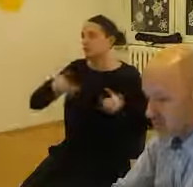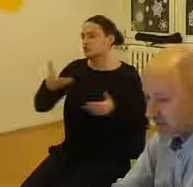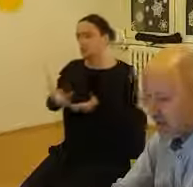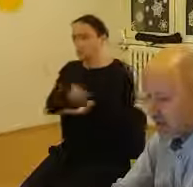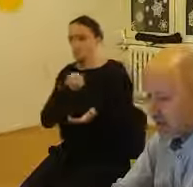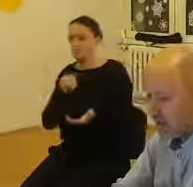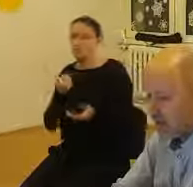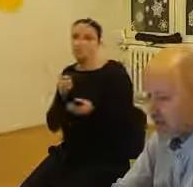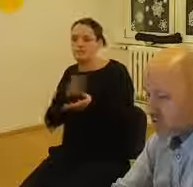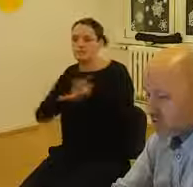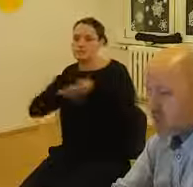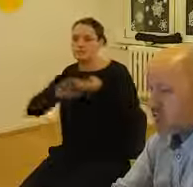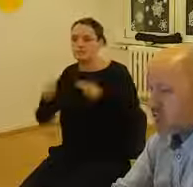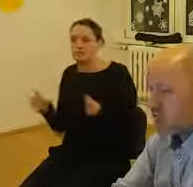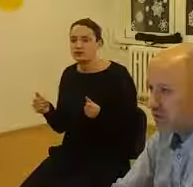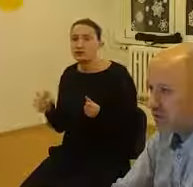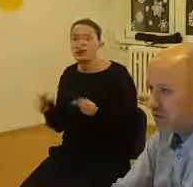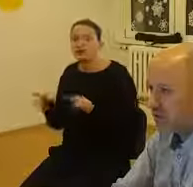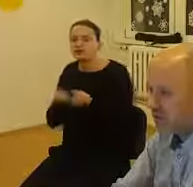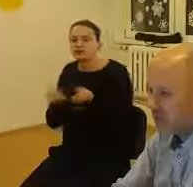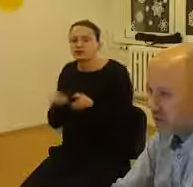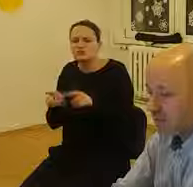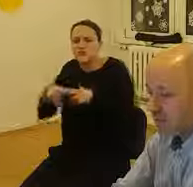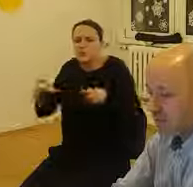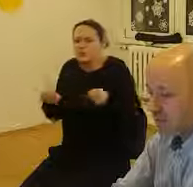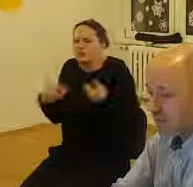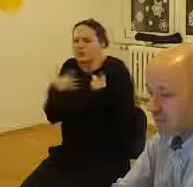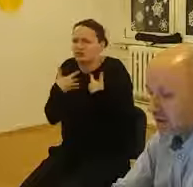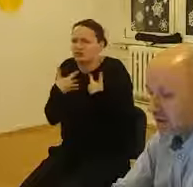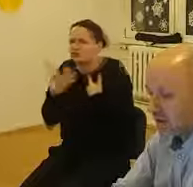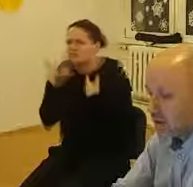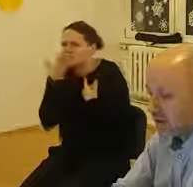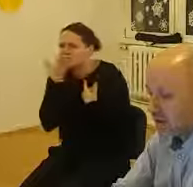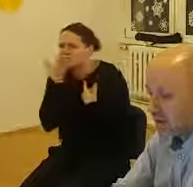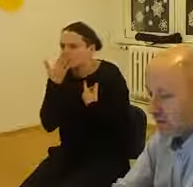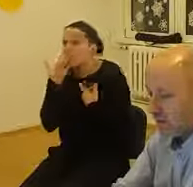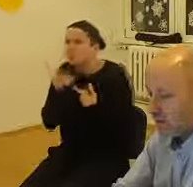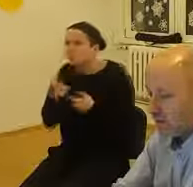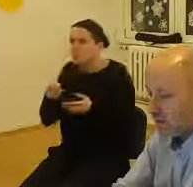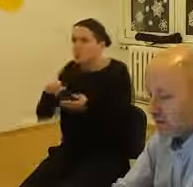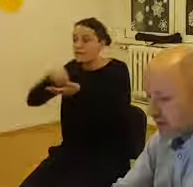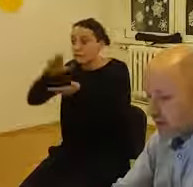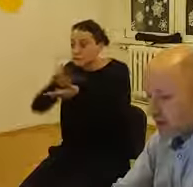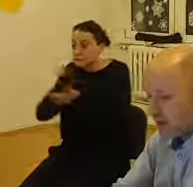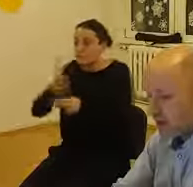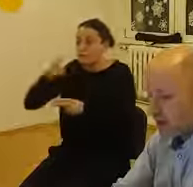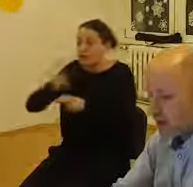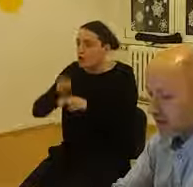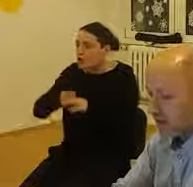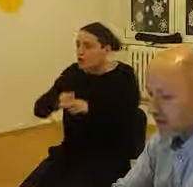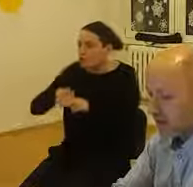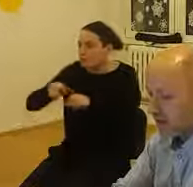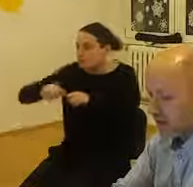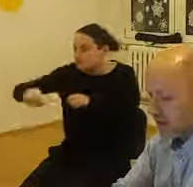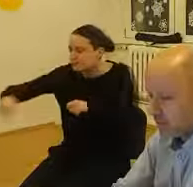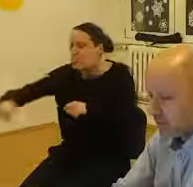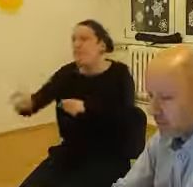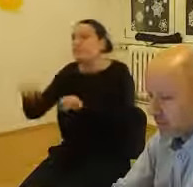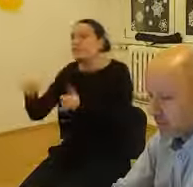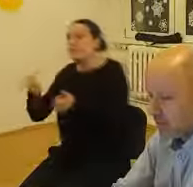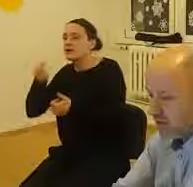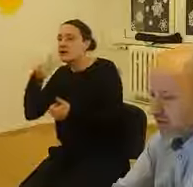je bezpłatnie. To są koperty, w których wpisujemy, na jakie choroby przewlekłe chorujemy, jakie leki